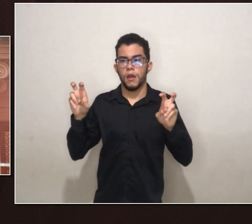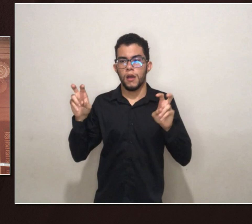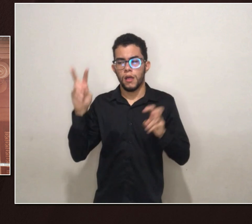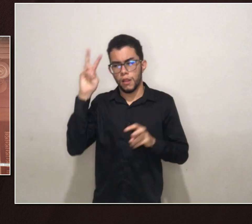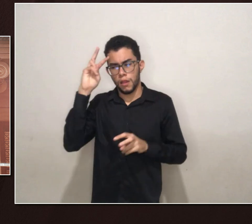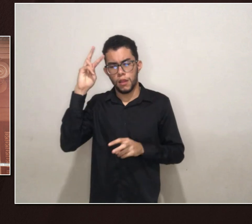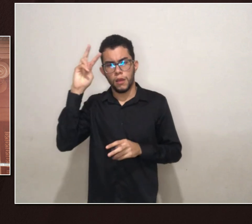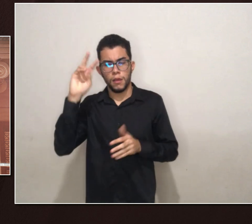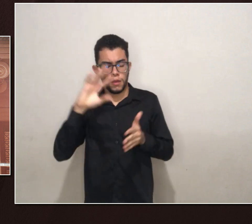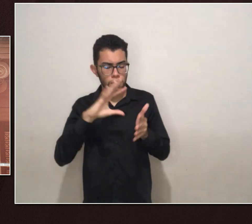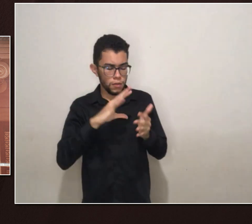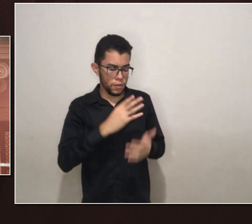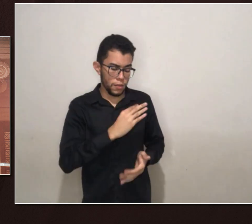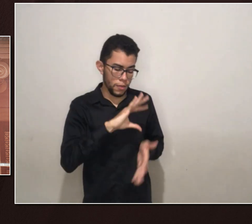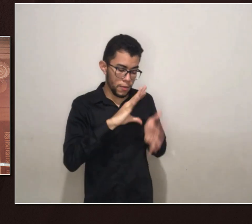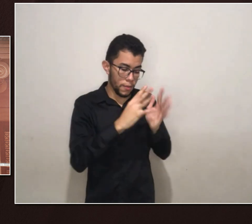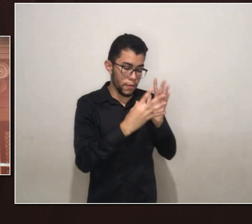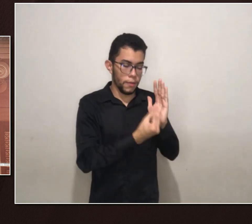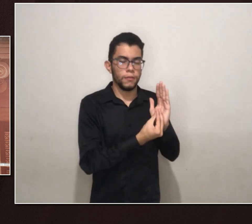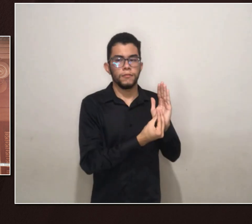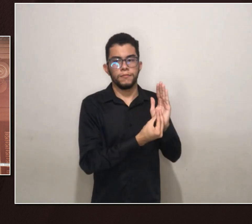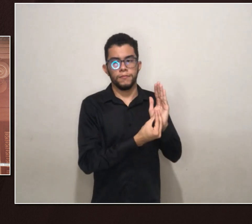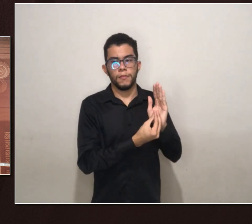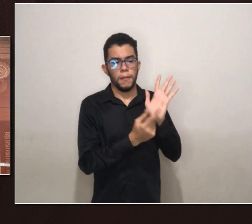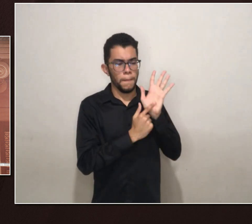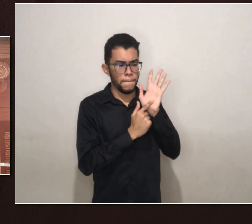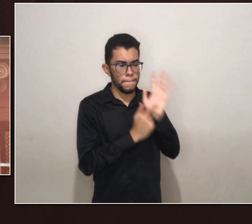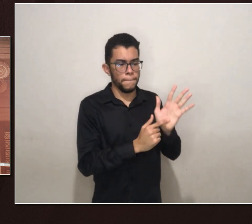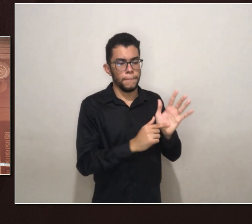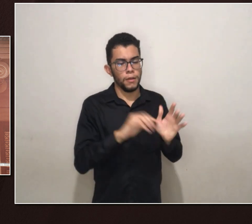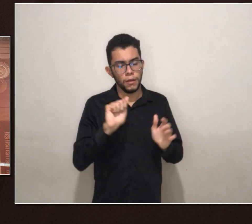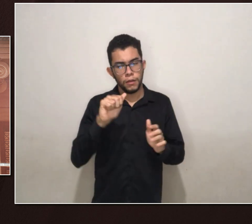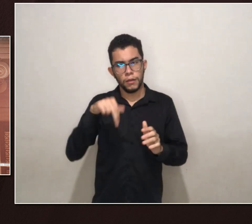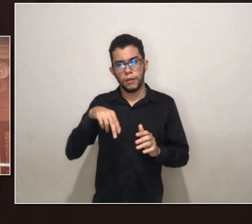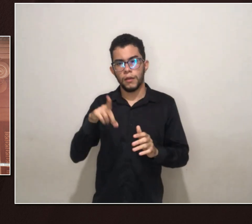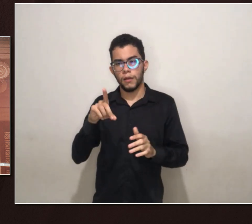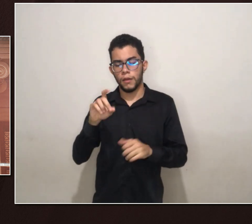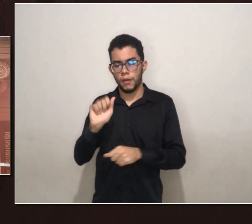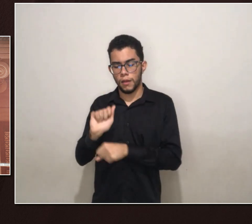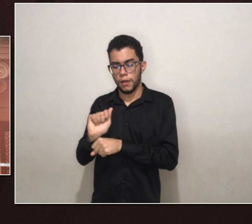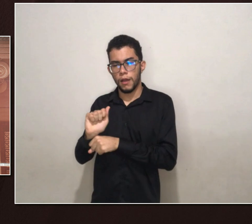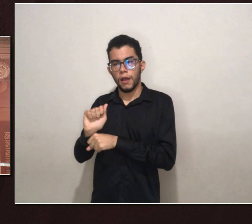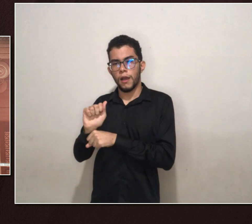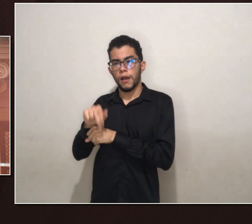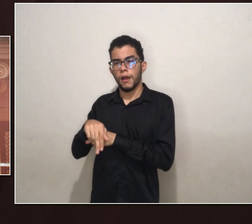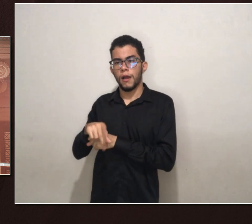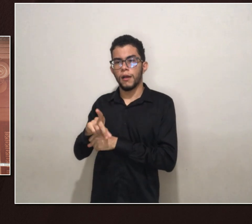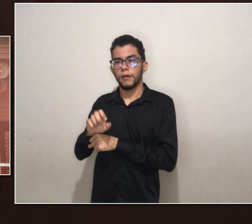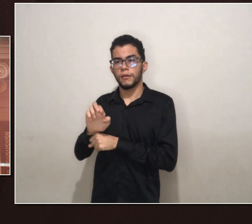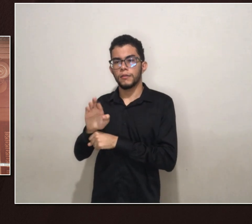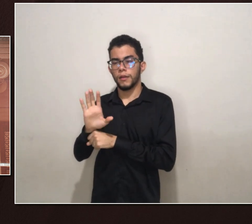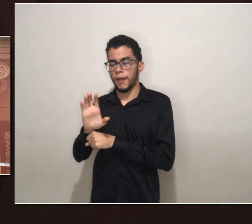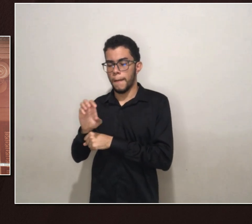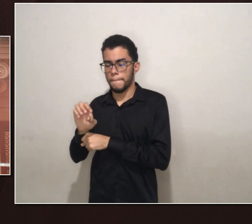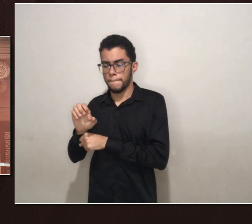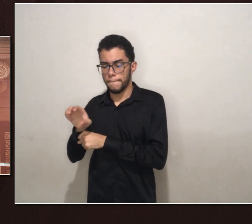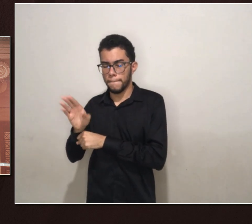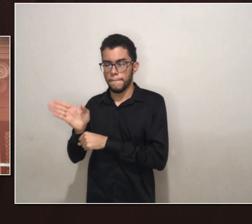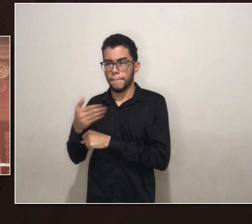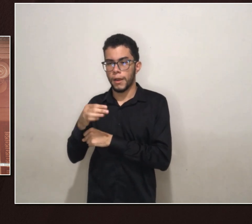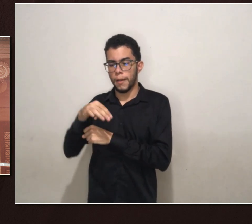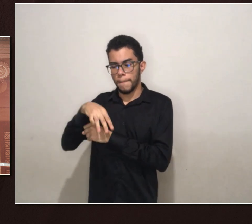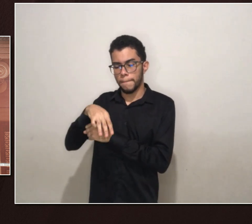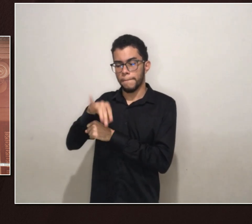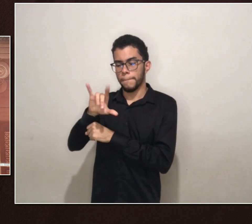do Andrew Miller, né, o André Miller, tá? Andrew Miller, André. Aqui, bem curtinho, tá? Ele